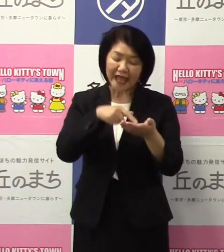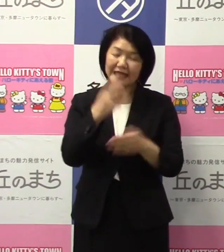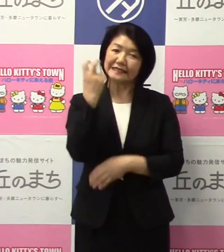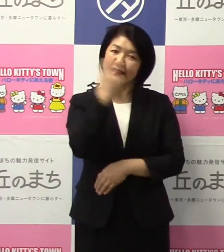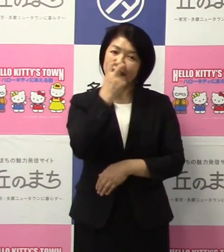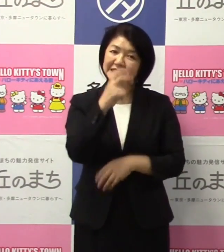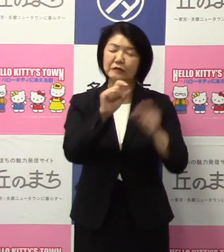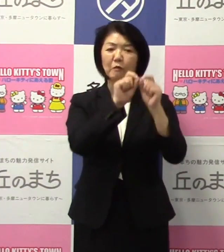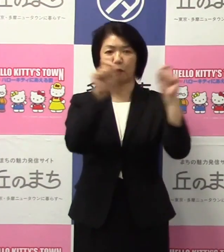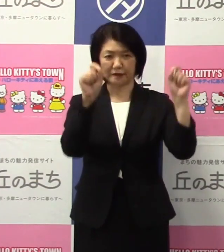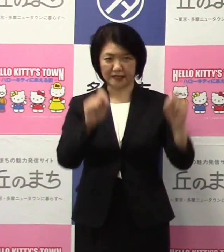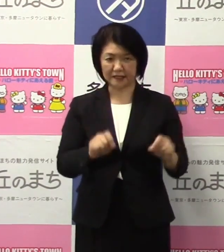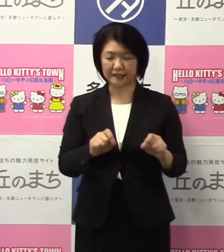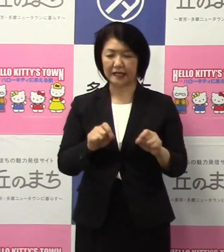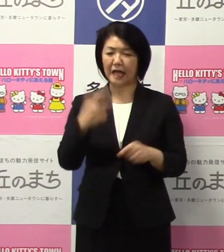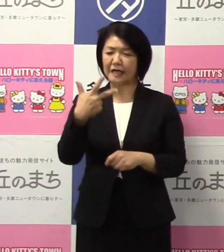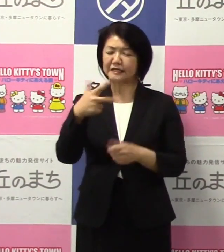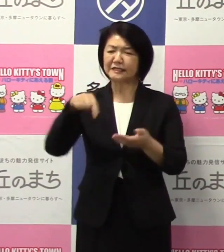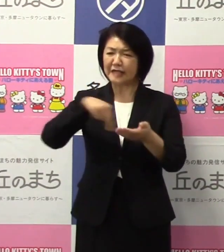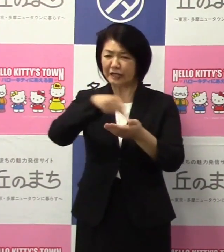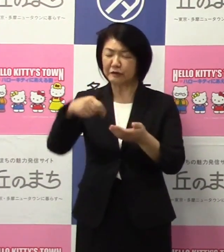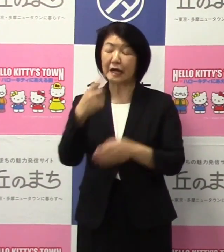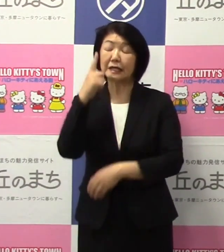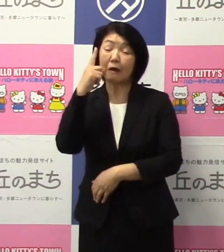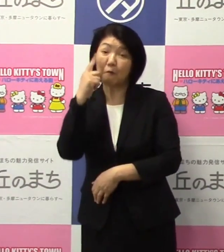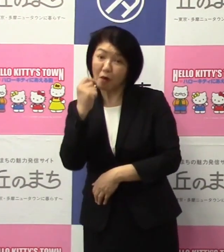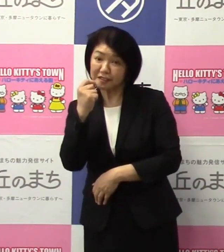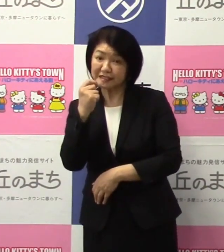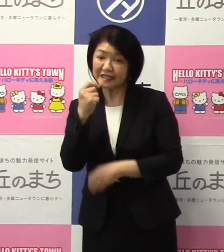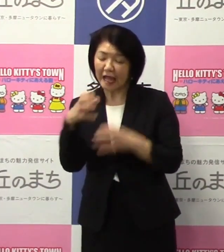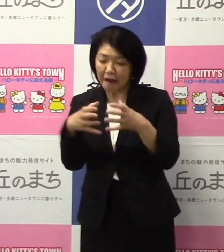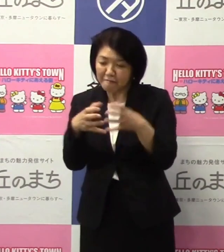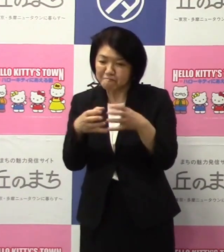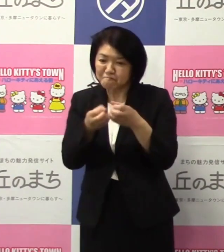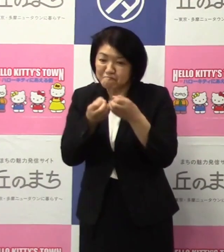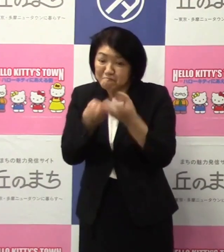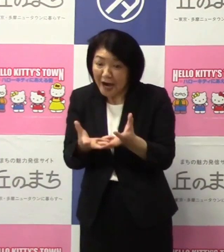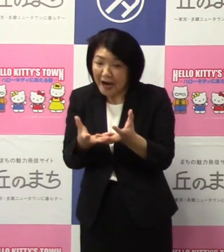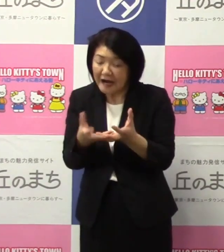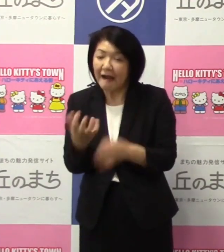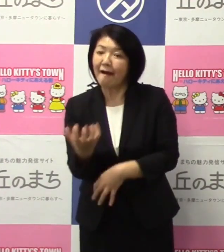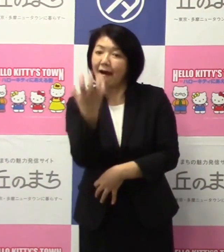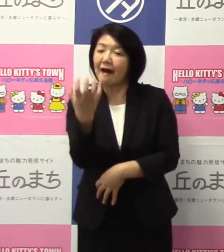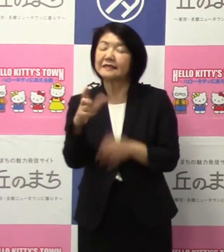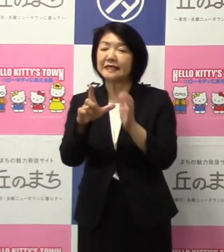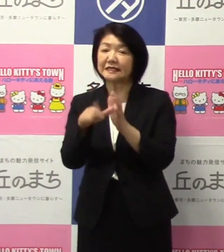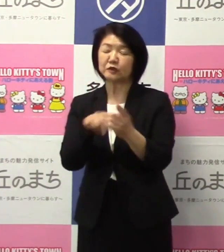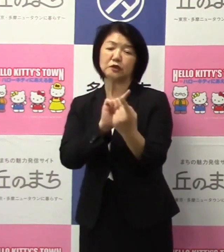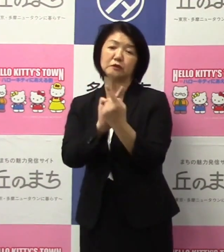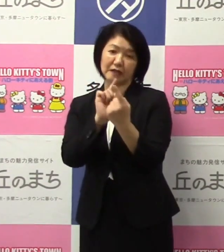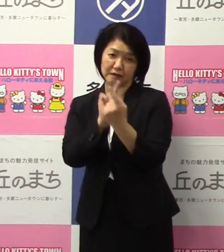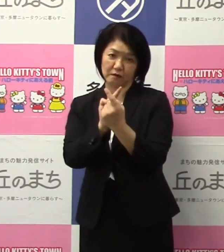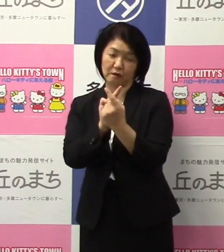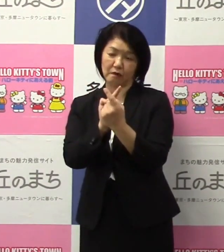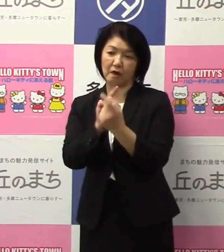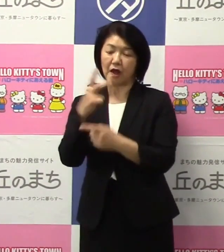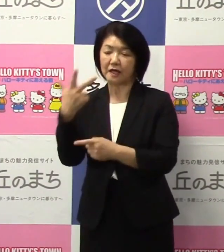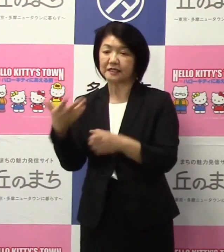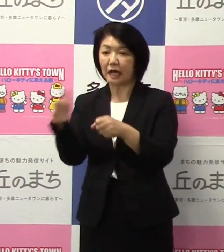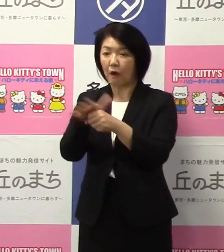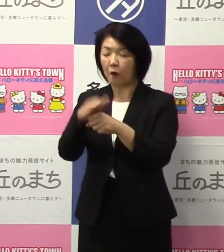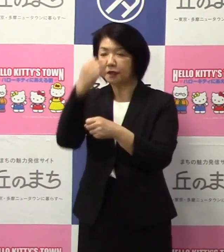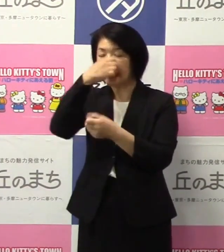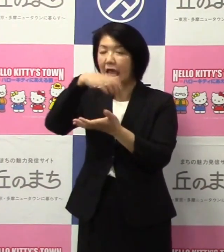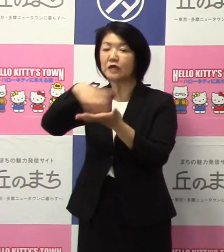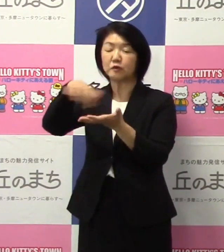また市内で万が一にもクラスターが発生した際の対応、市が補正予算で組んだ